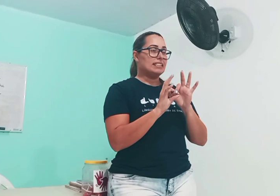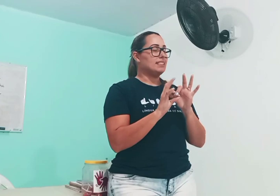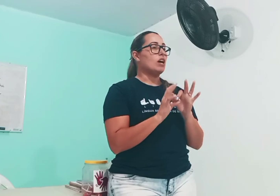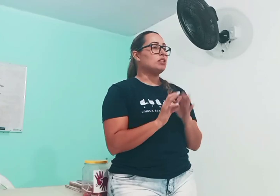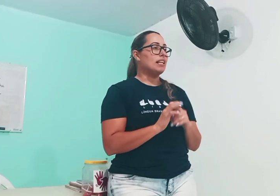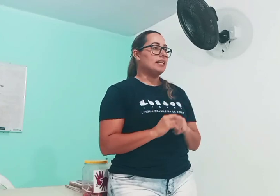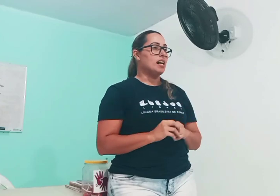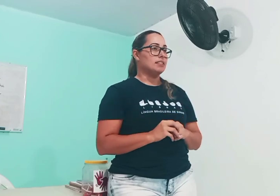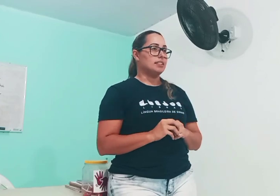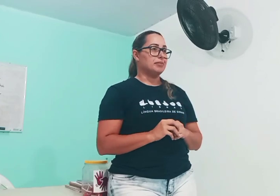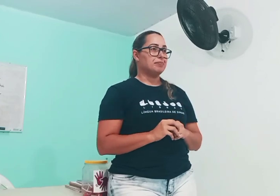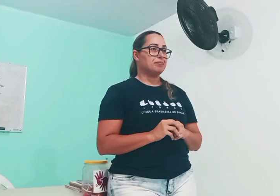Sinal de aliança.